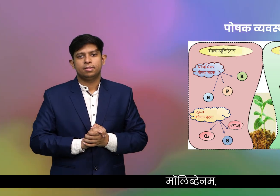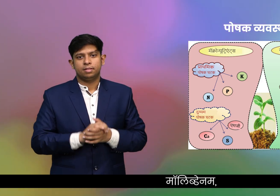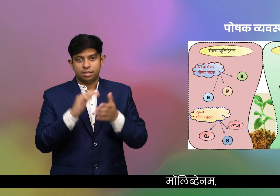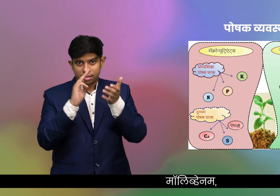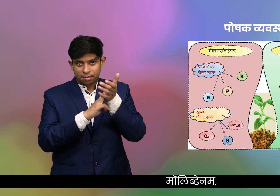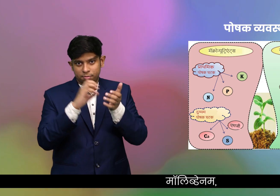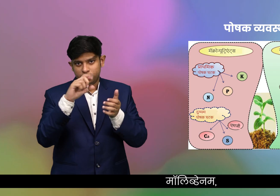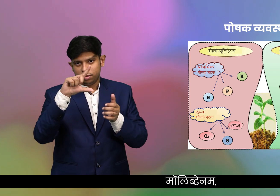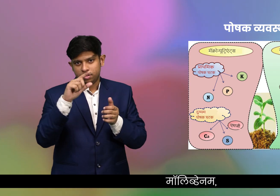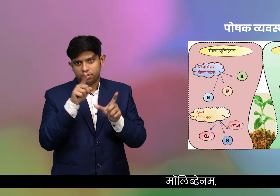मॅलिबोडिनम,